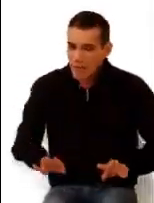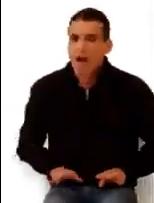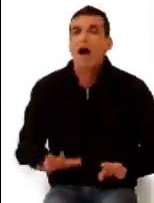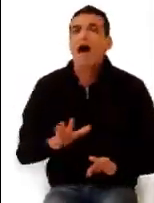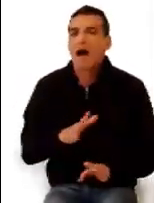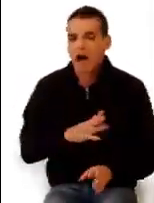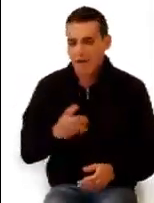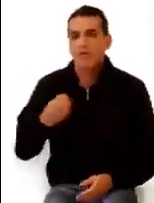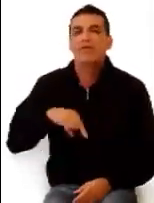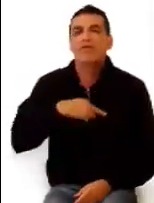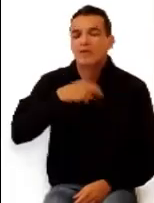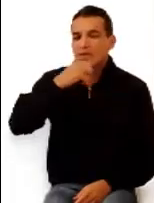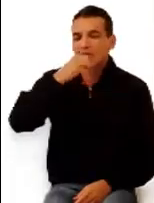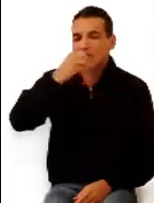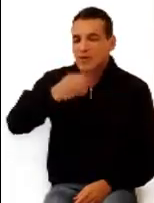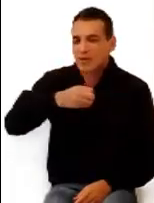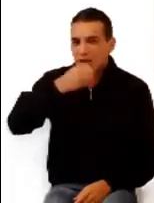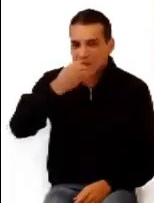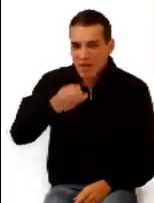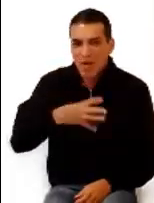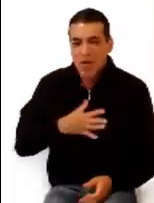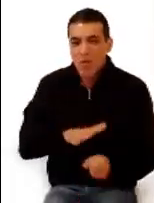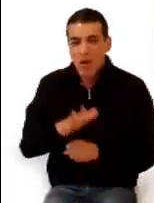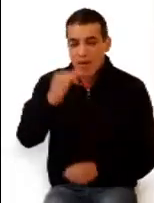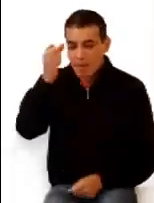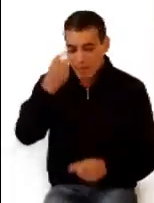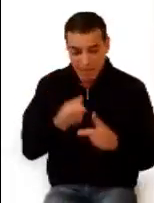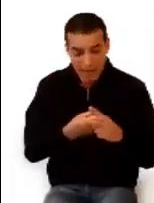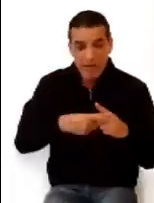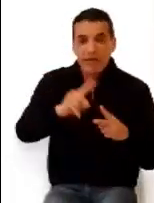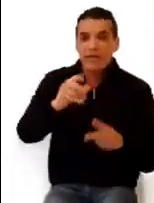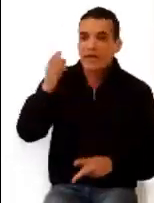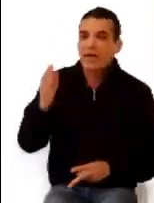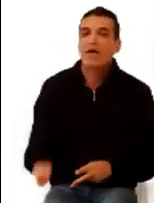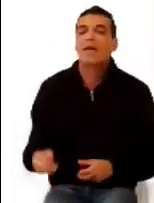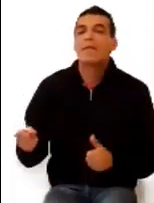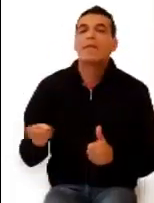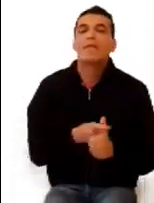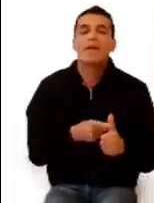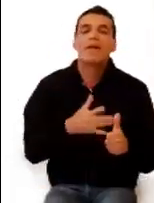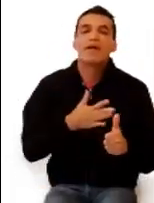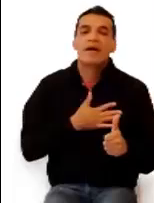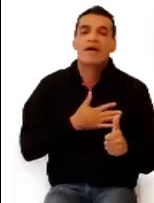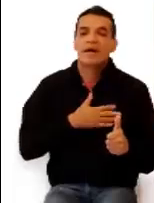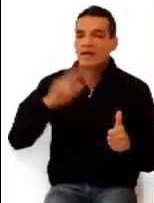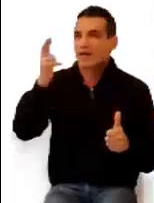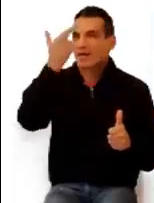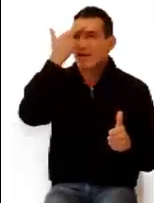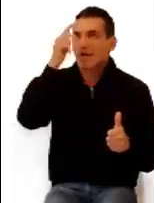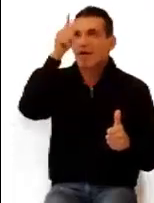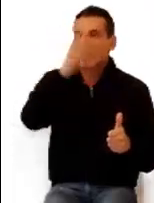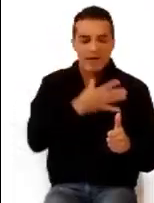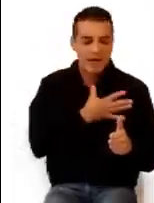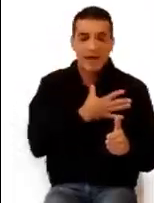Inicia con la plena aceptación de reconocernos como hijos de un Padre que